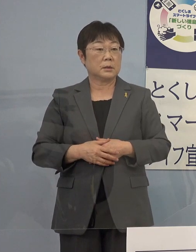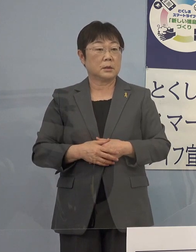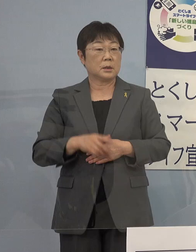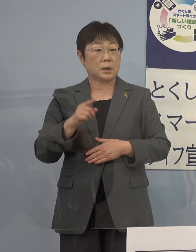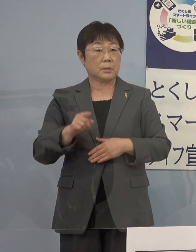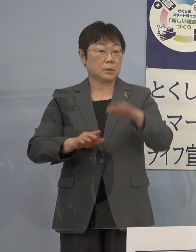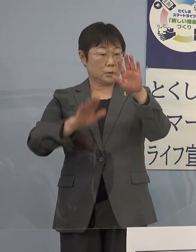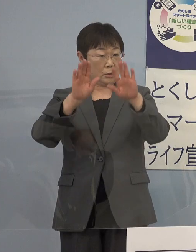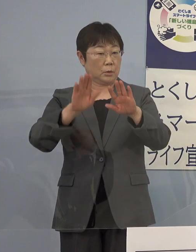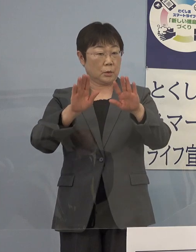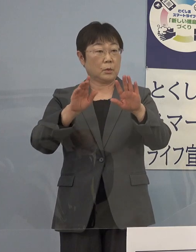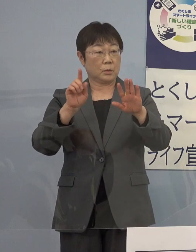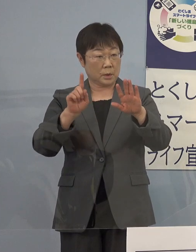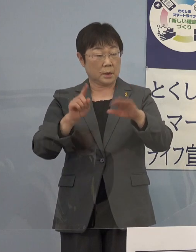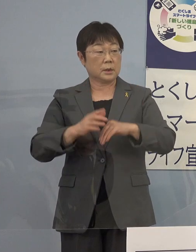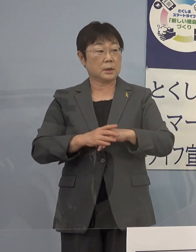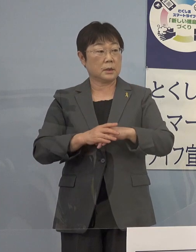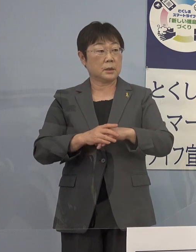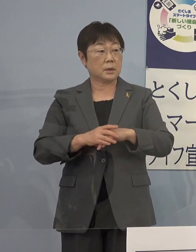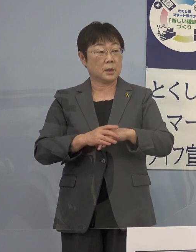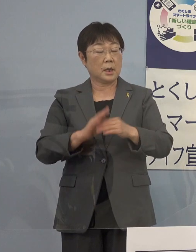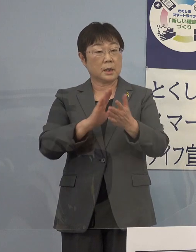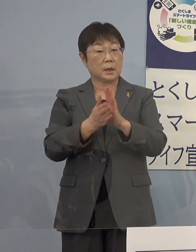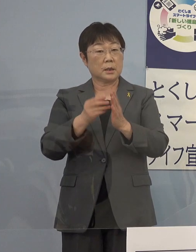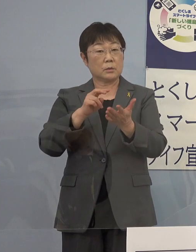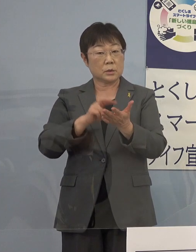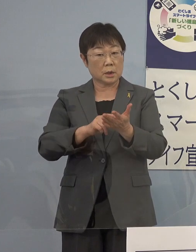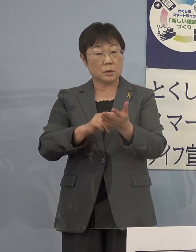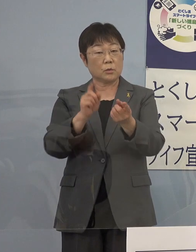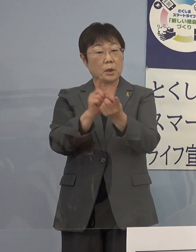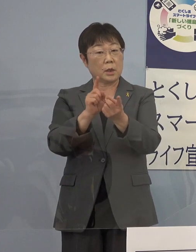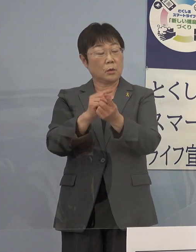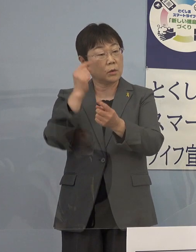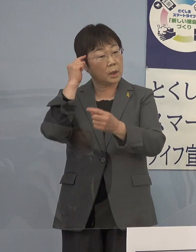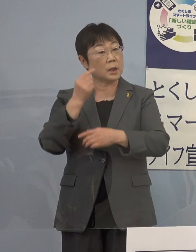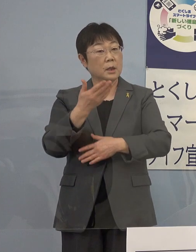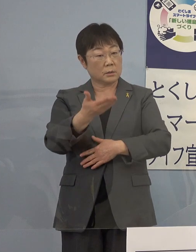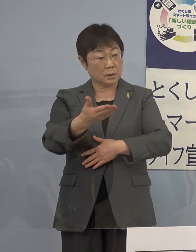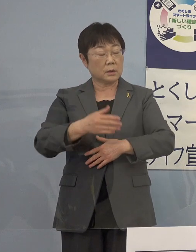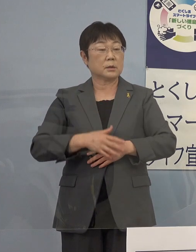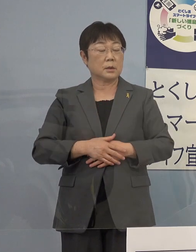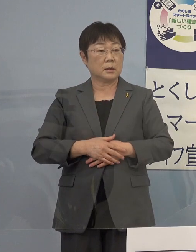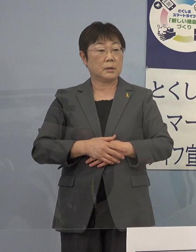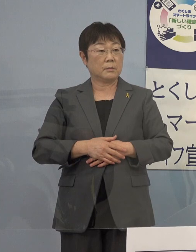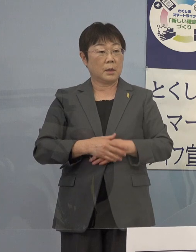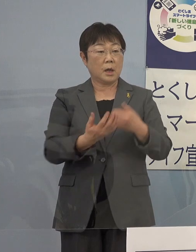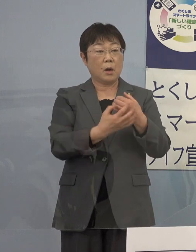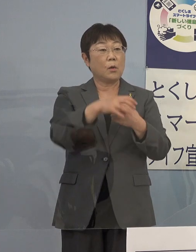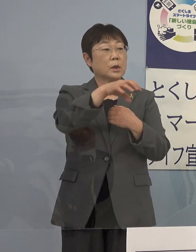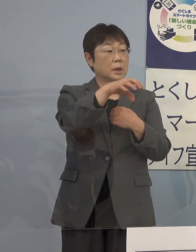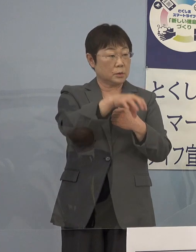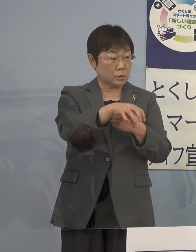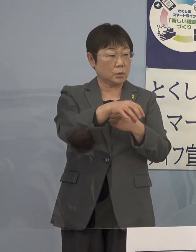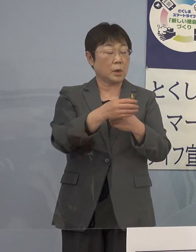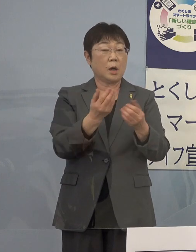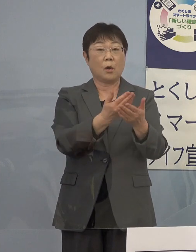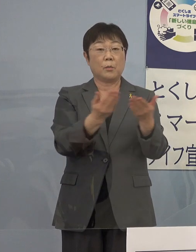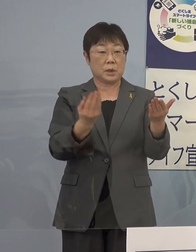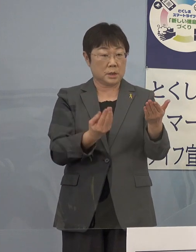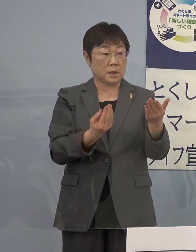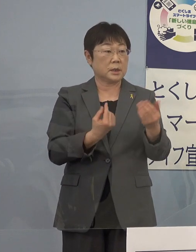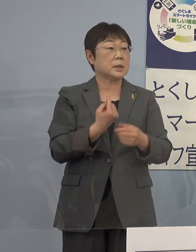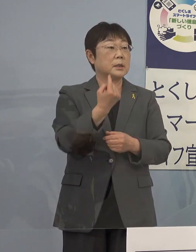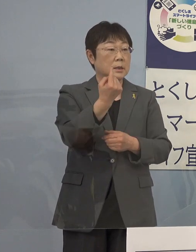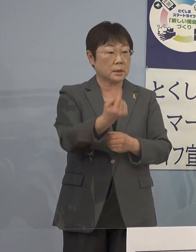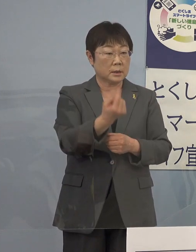状況でですね、まあ、県として何か対応を考えているようなことはありますか。 まあ、保健所がお店にもまあそうしてお